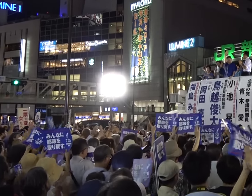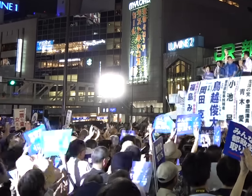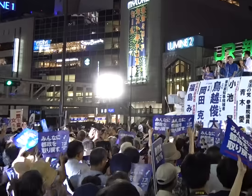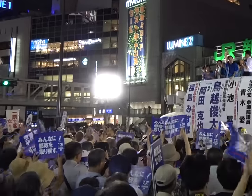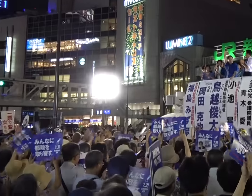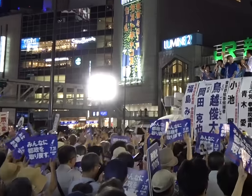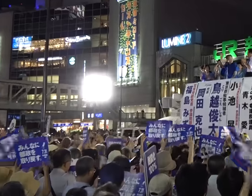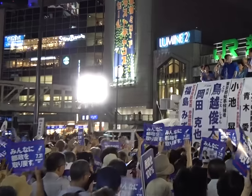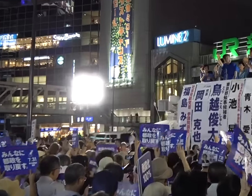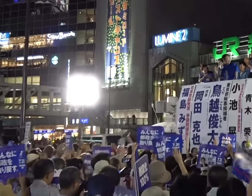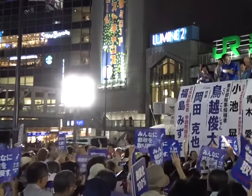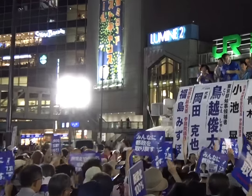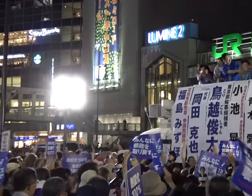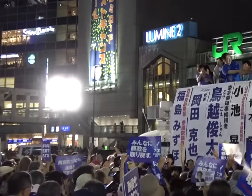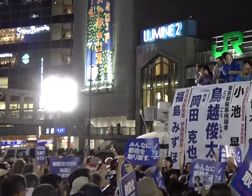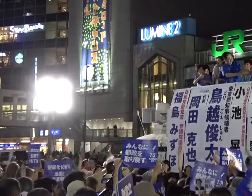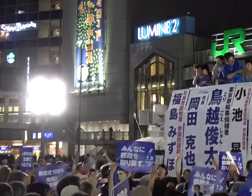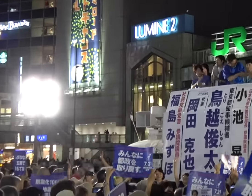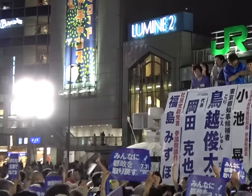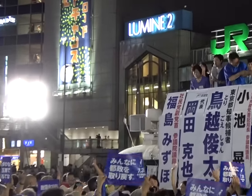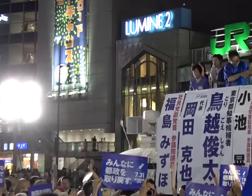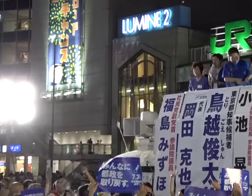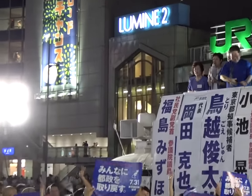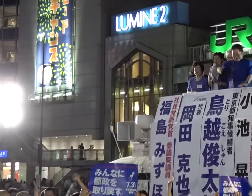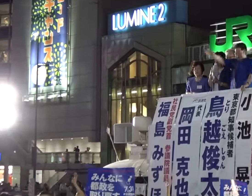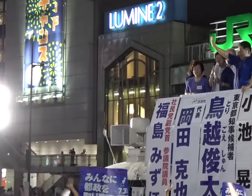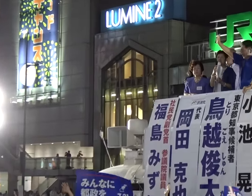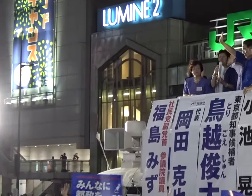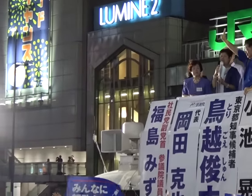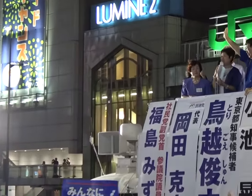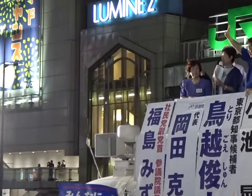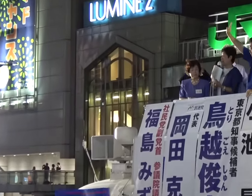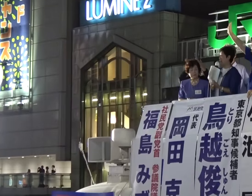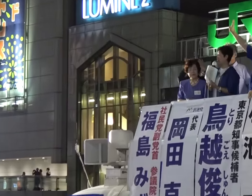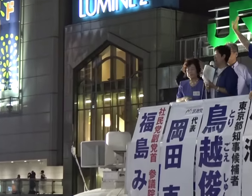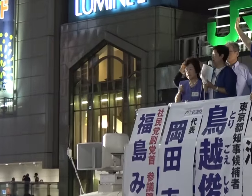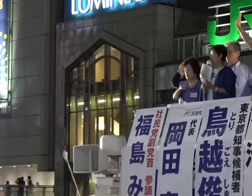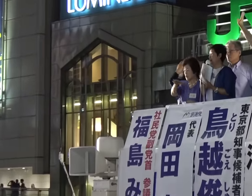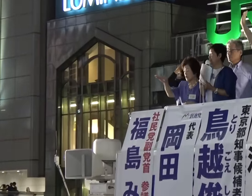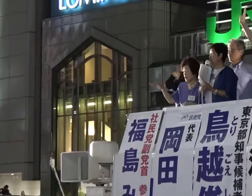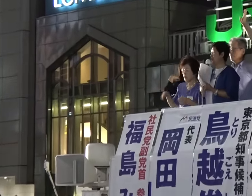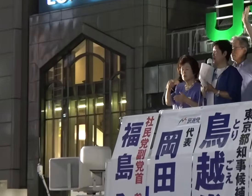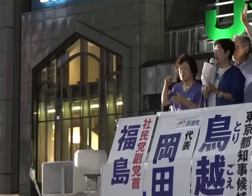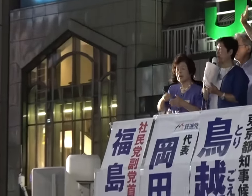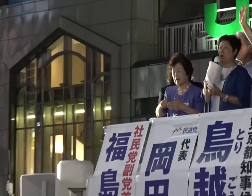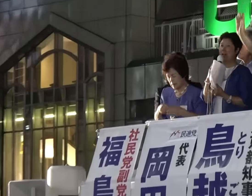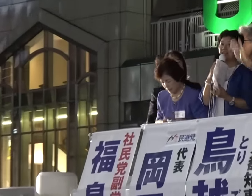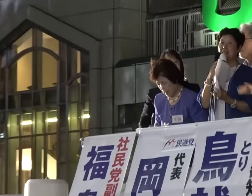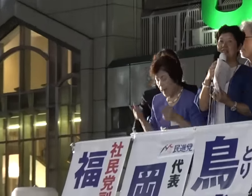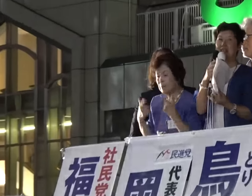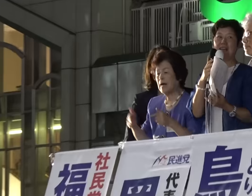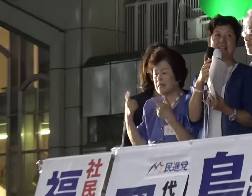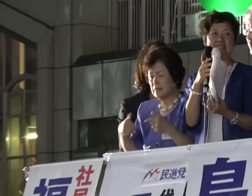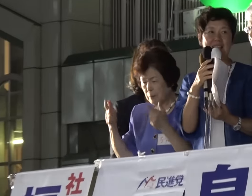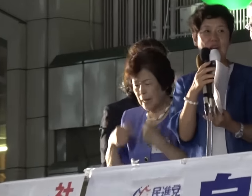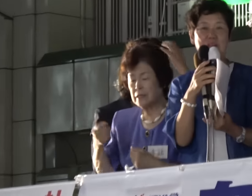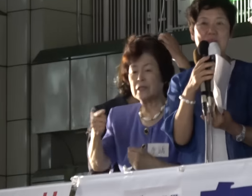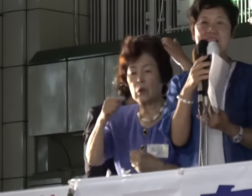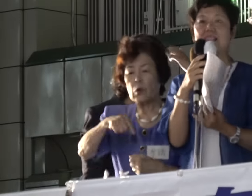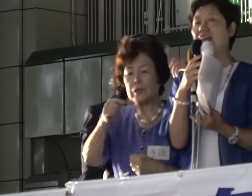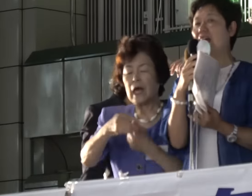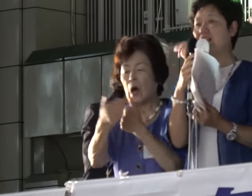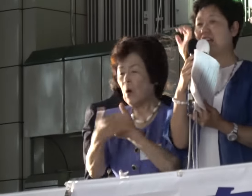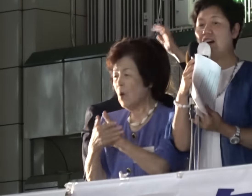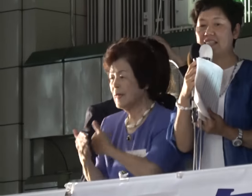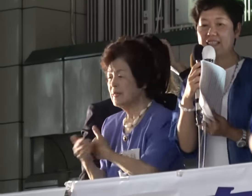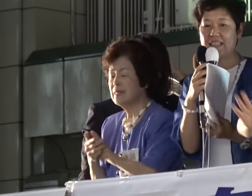局長ありがとうございました。この群衆の中には毎日のように応援に来てくださっております